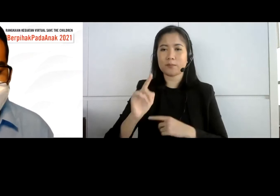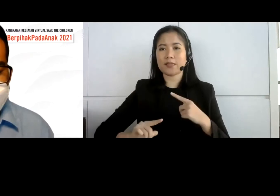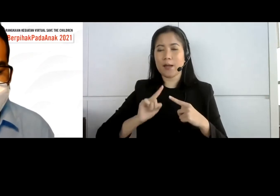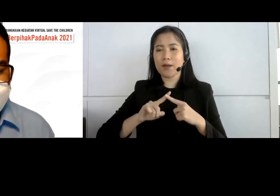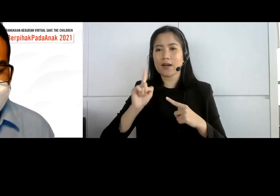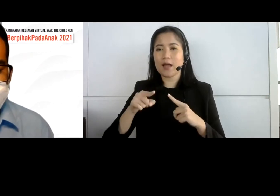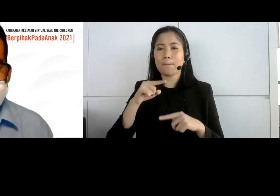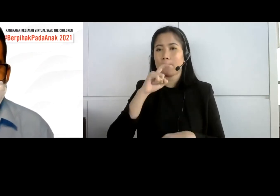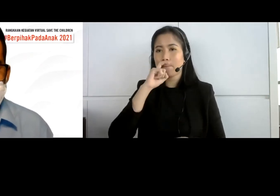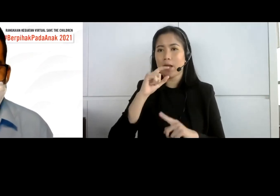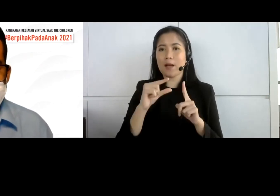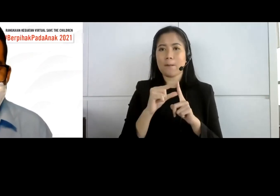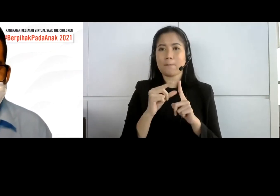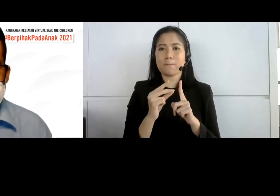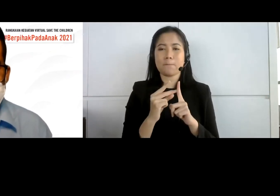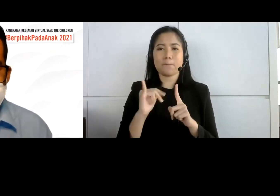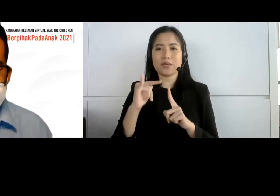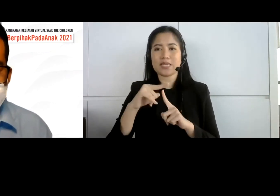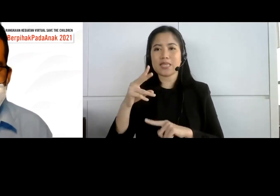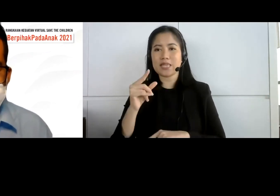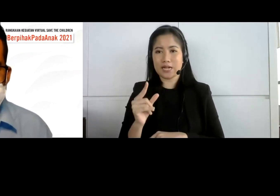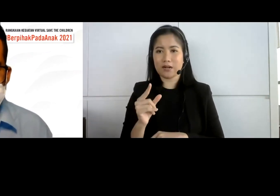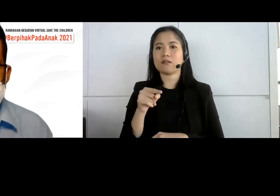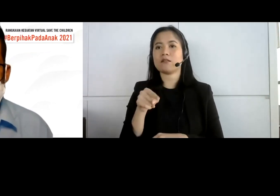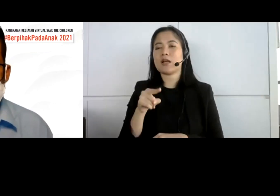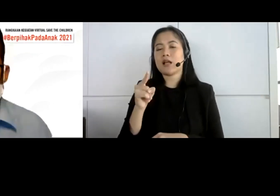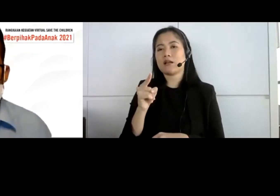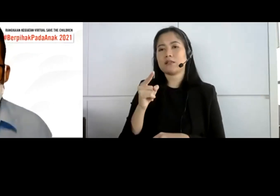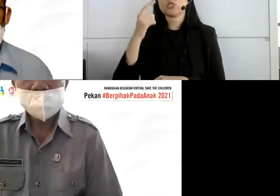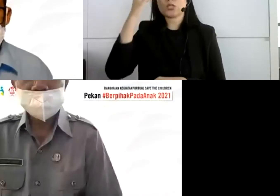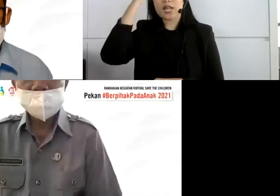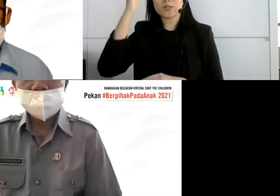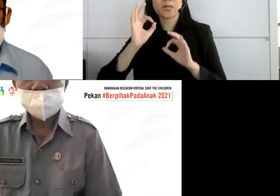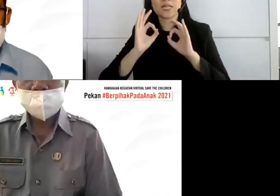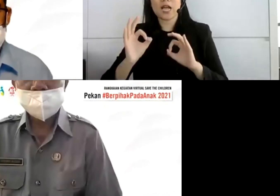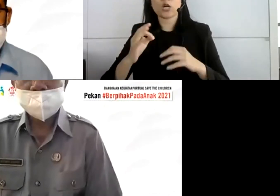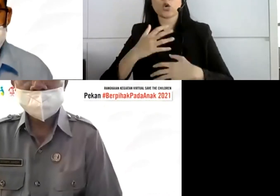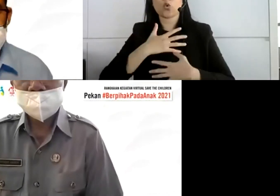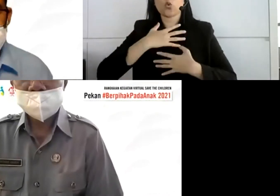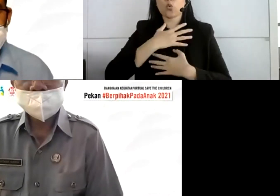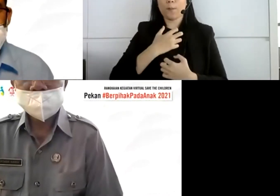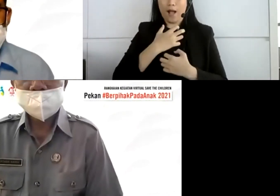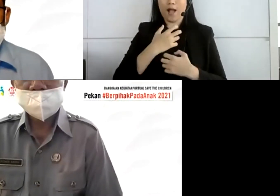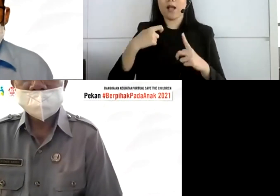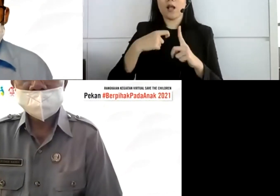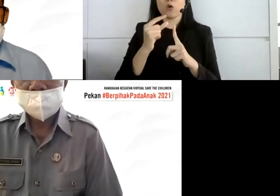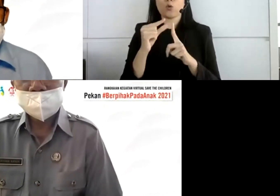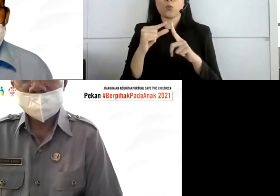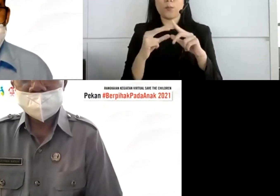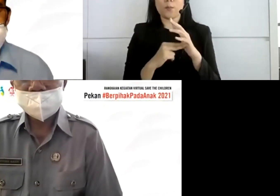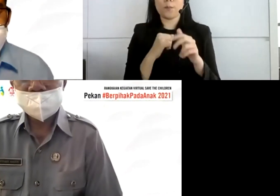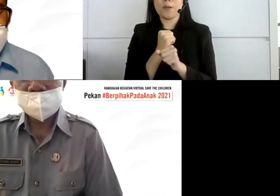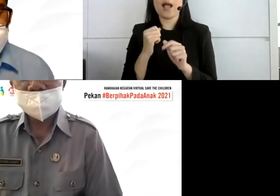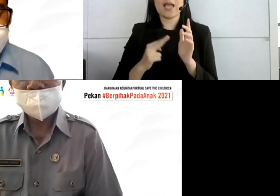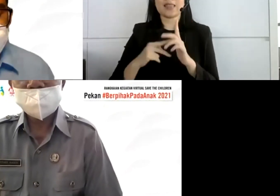Pak Peter Kaseh SAP, Kepala Bidang Pembinaan Dikdas Dinas Pendidikan Kabupaten Kupang, Provinsi Nusa Tenggara Timur. Kemudian